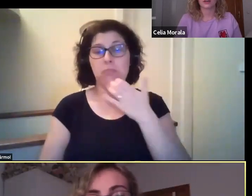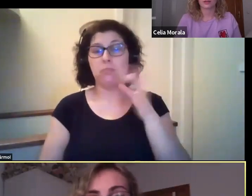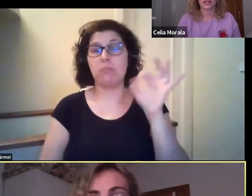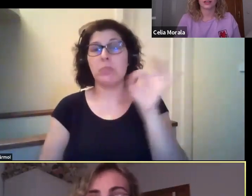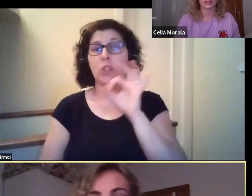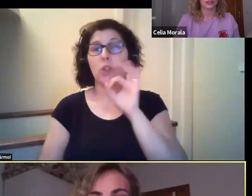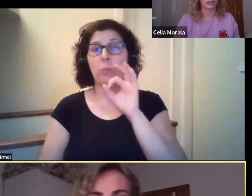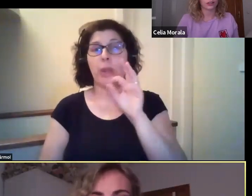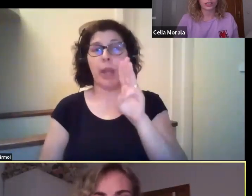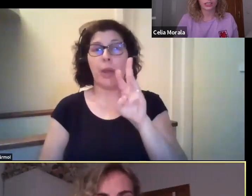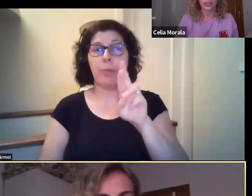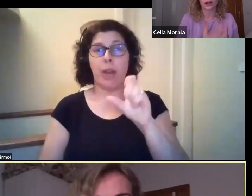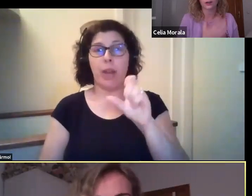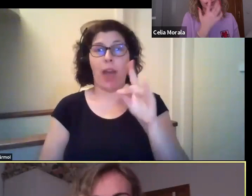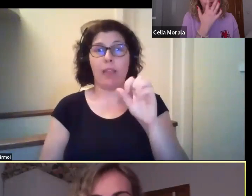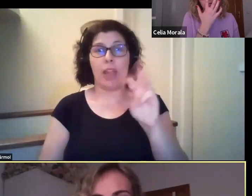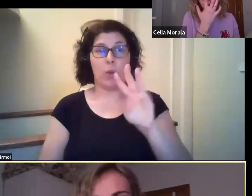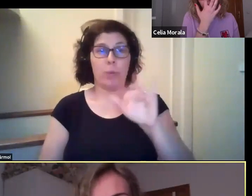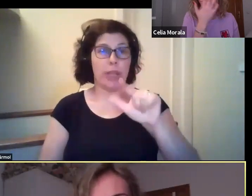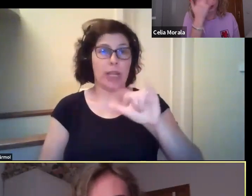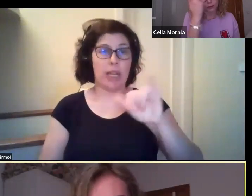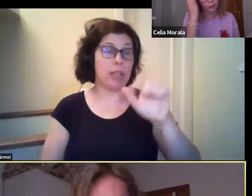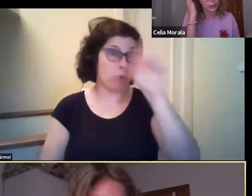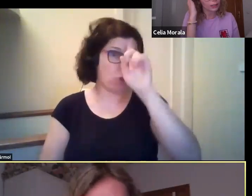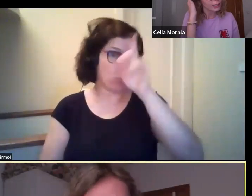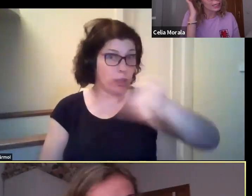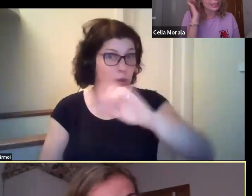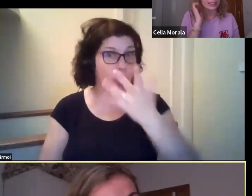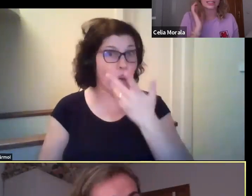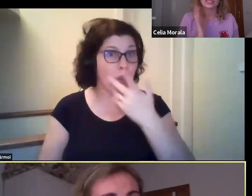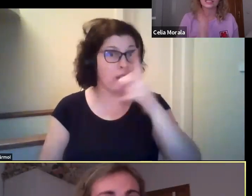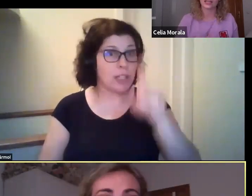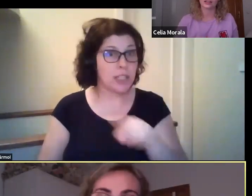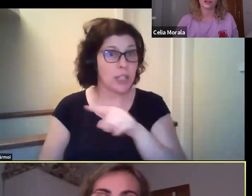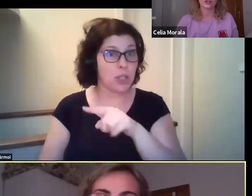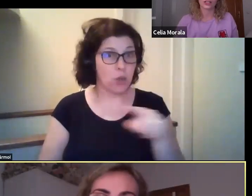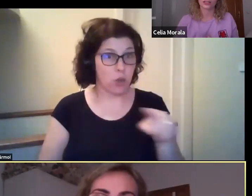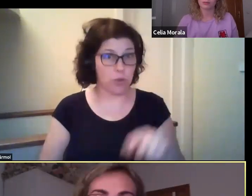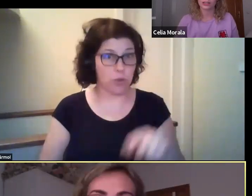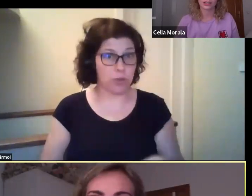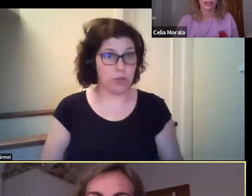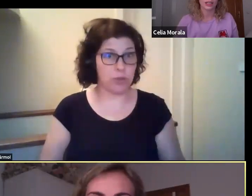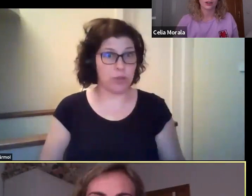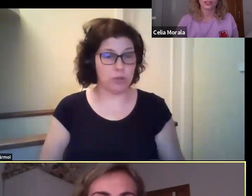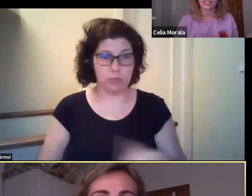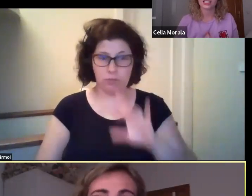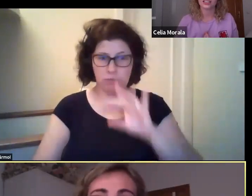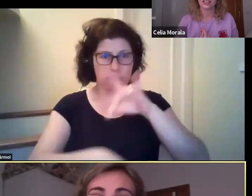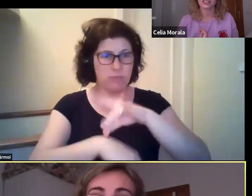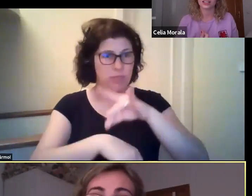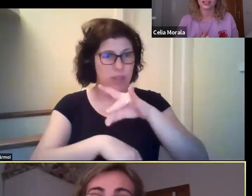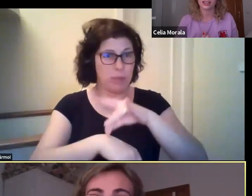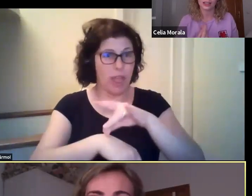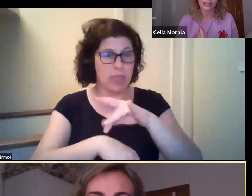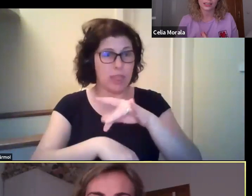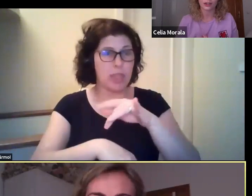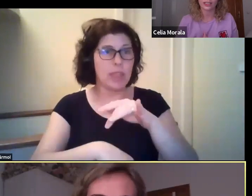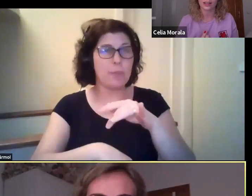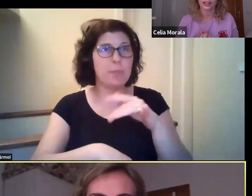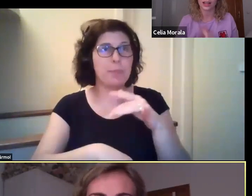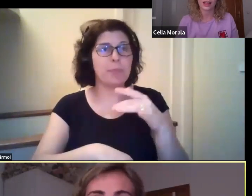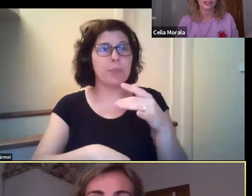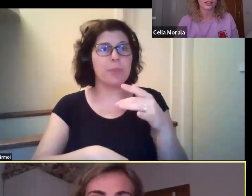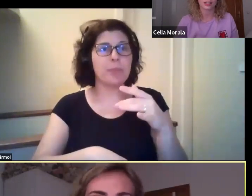una enfermedad, no sé si la conoceréis, pero es una enfermedad que necesitan constantemente, no tienen el